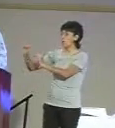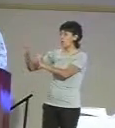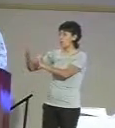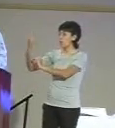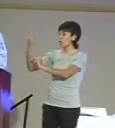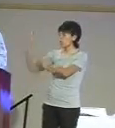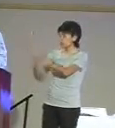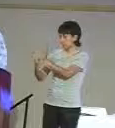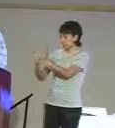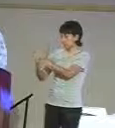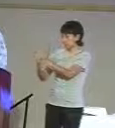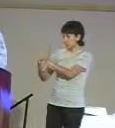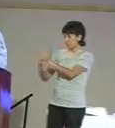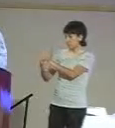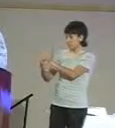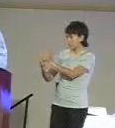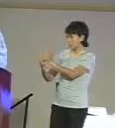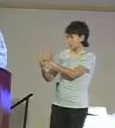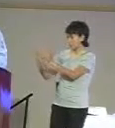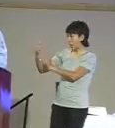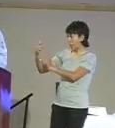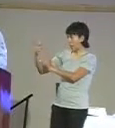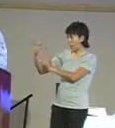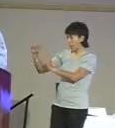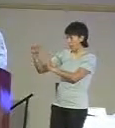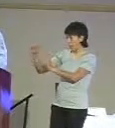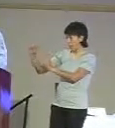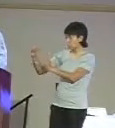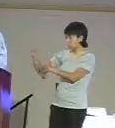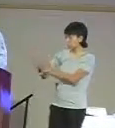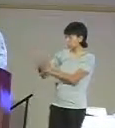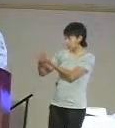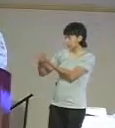2.000 gramos, es de 4.1%,